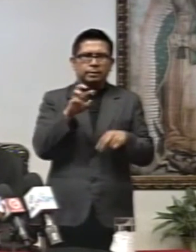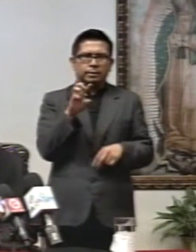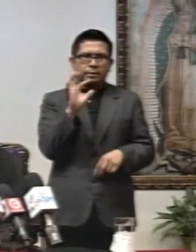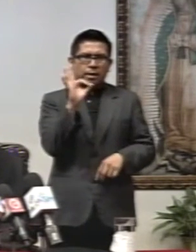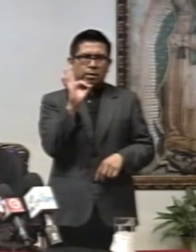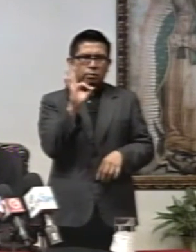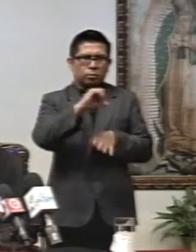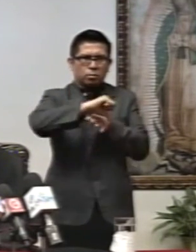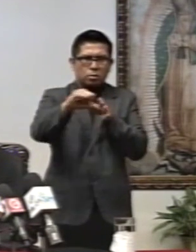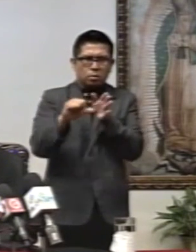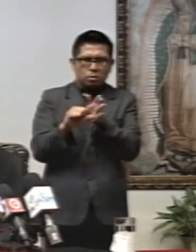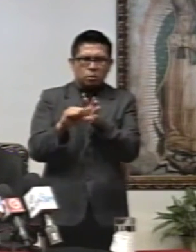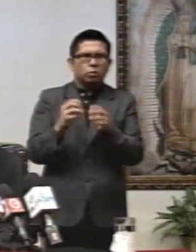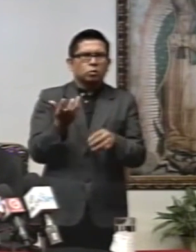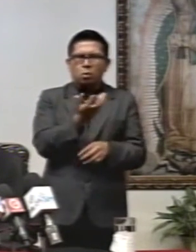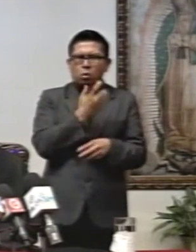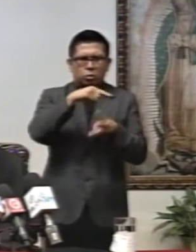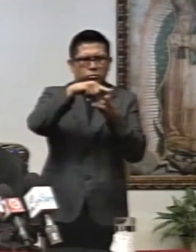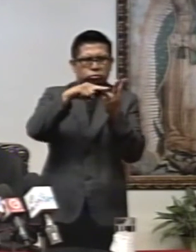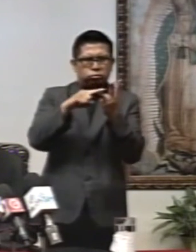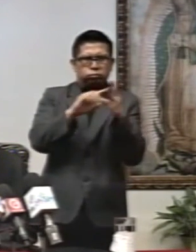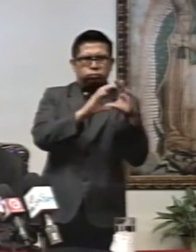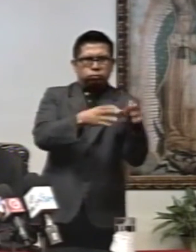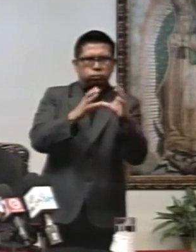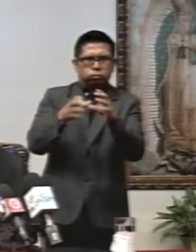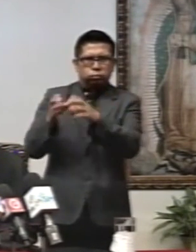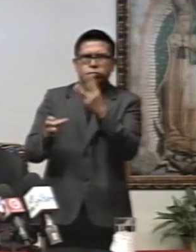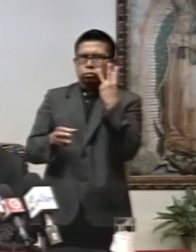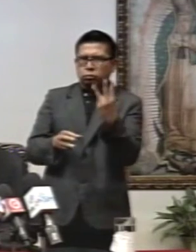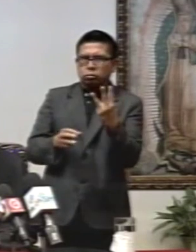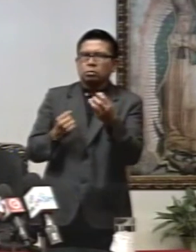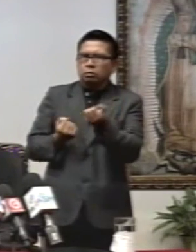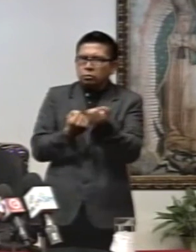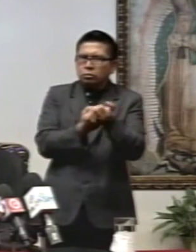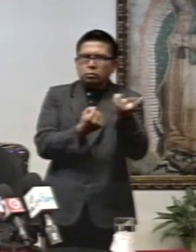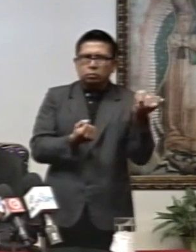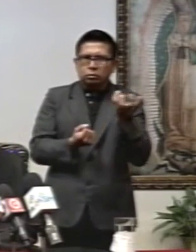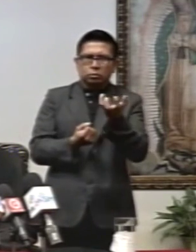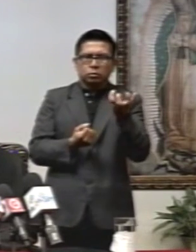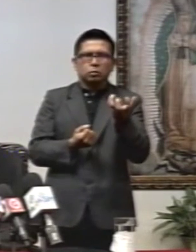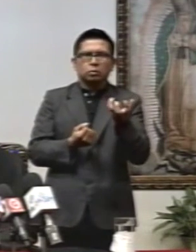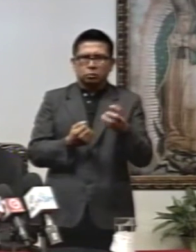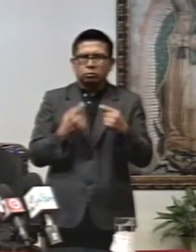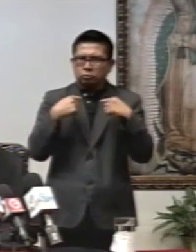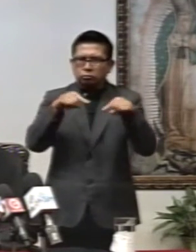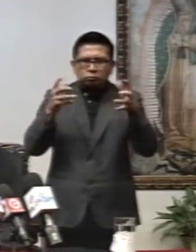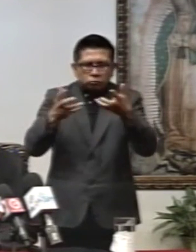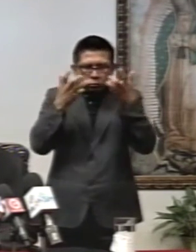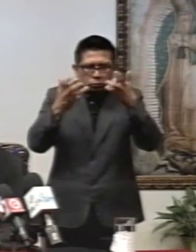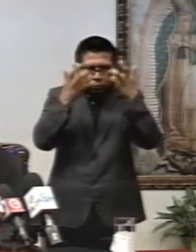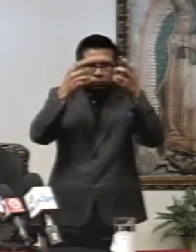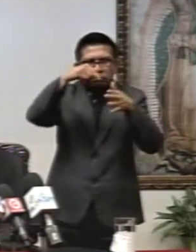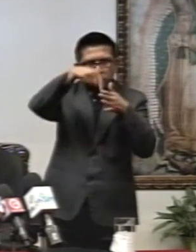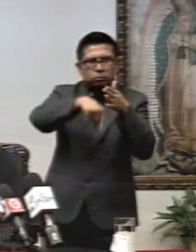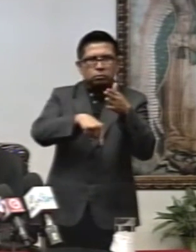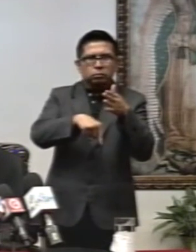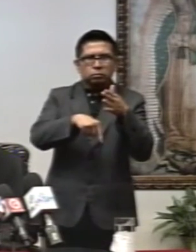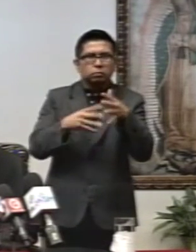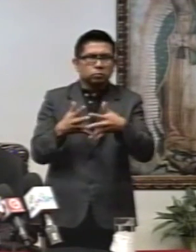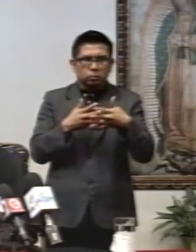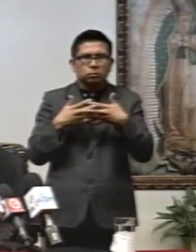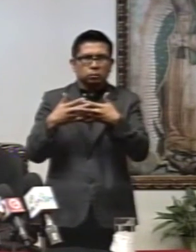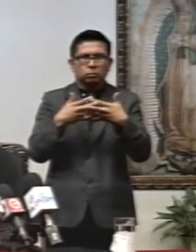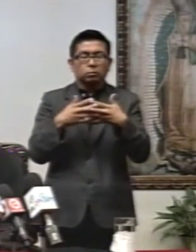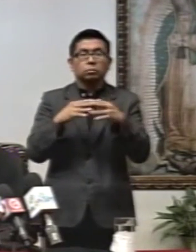trabajen verdaderamente en este sentido para bien de todos, que sea un estudio a profundidad y